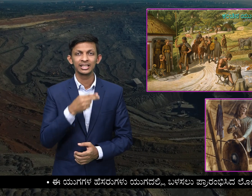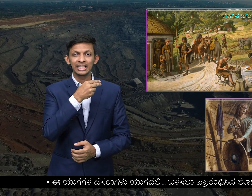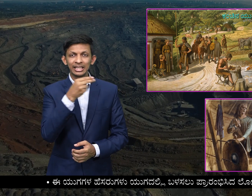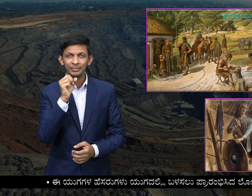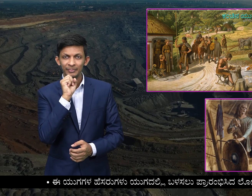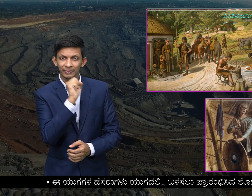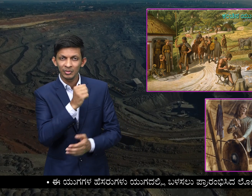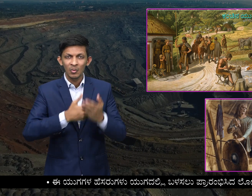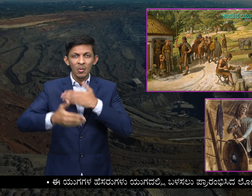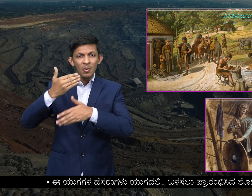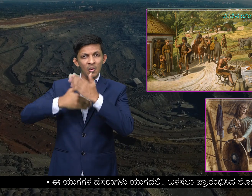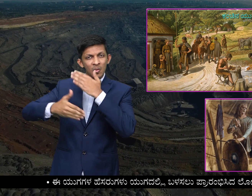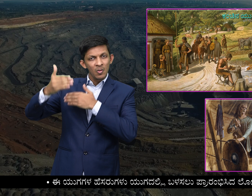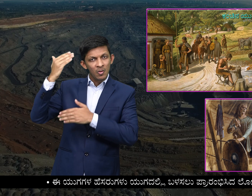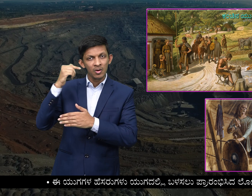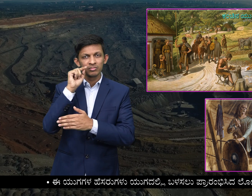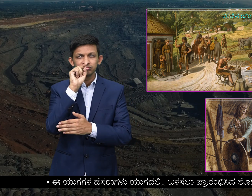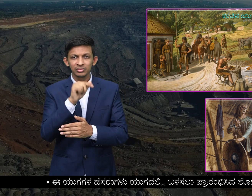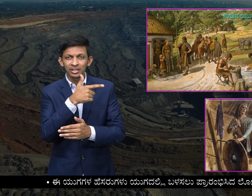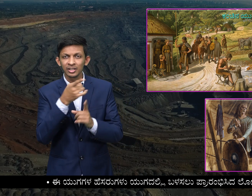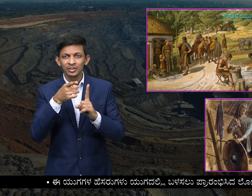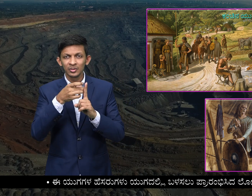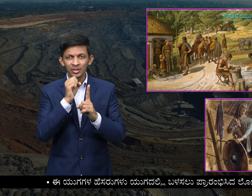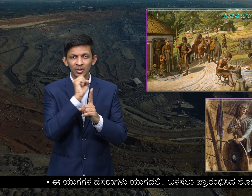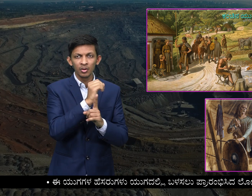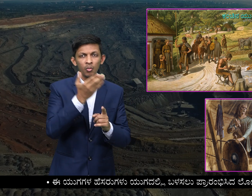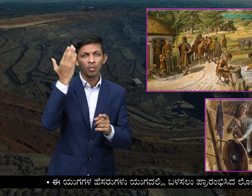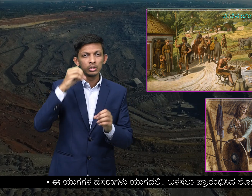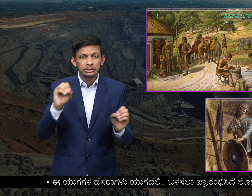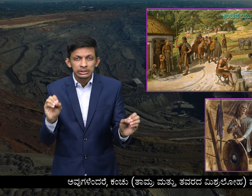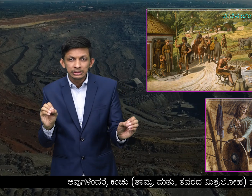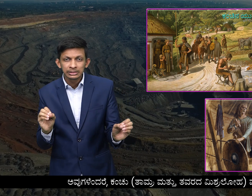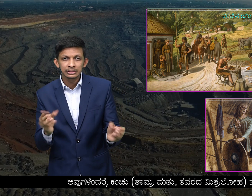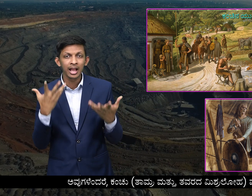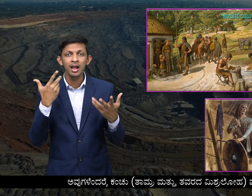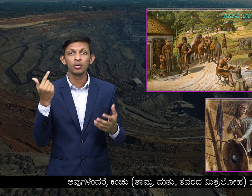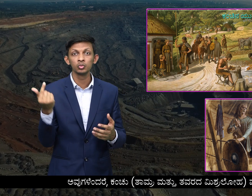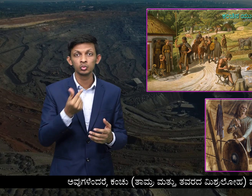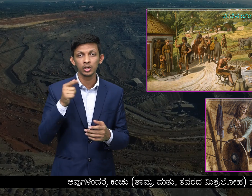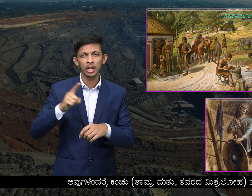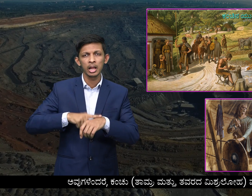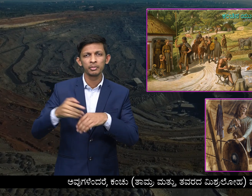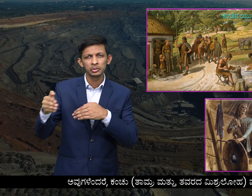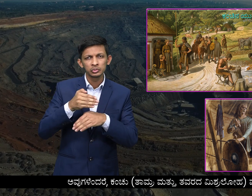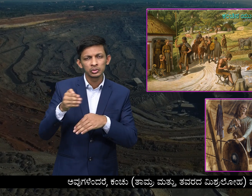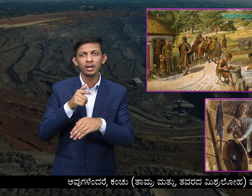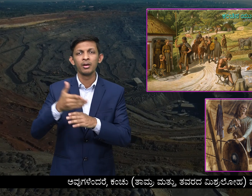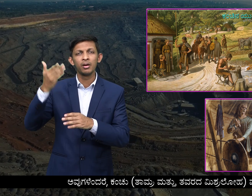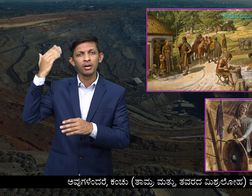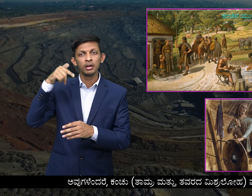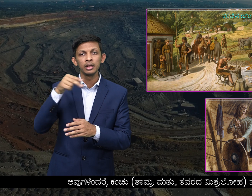ಈ ಯುಗಗಳ ಹೆಸರುಗಳು ಯುಗದಲ್ಲಿ ಬಳಸಲು ಪ್ರಾರಂಭಿಸಿದ ಲೋಹಗಳಿಗೆ ಸಂಬಂಧಿಸಿದೆ. ಅವುಗಳೆಂದರೆ ಕಂಚು ಮತ್ತು